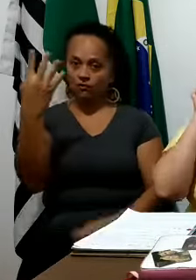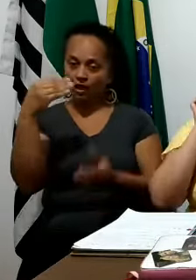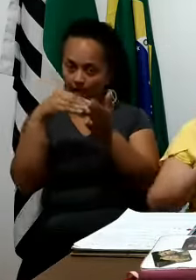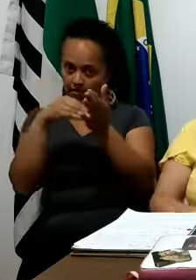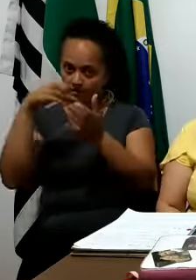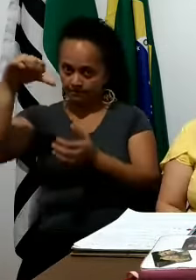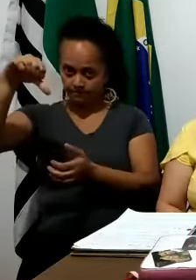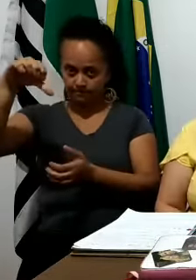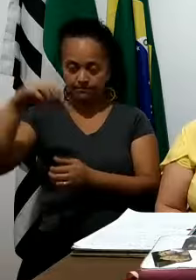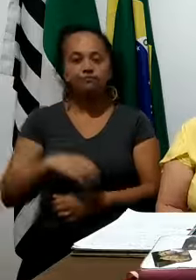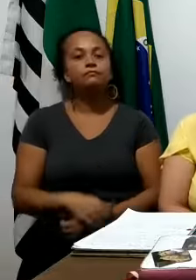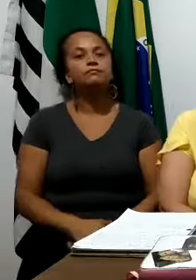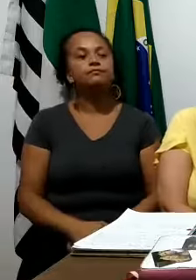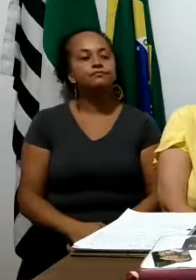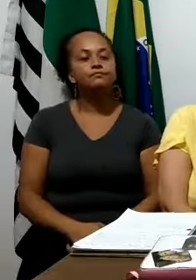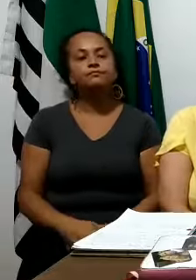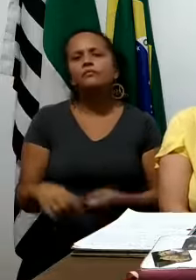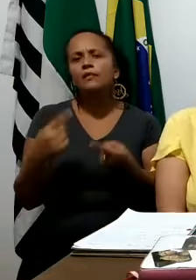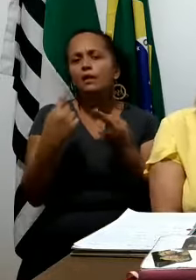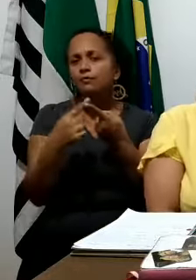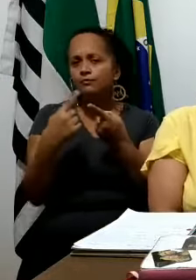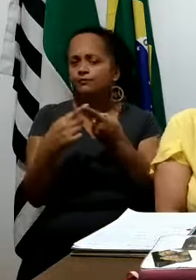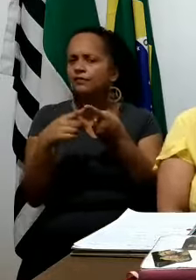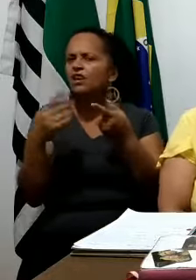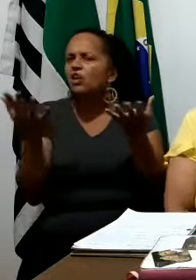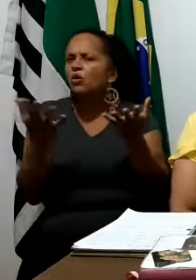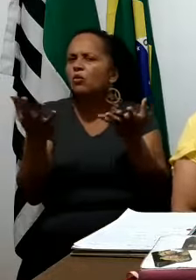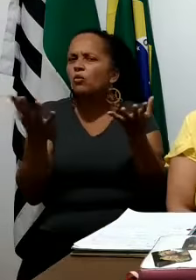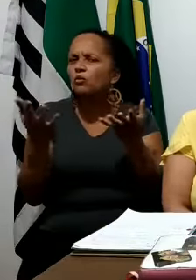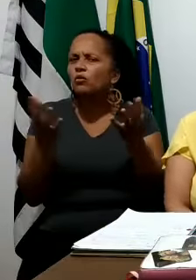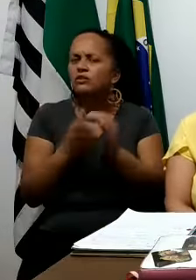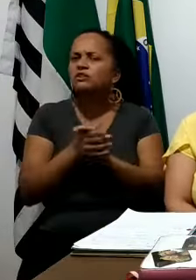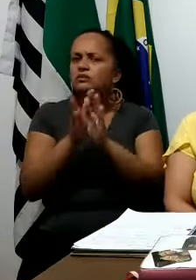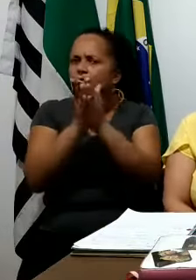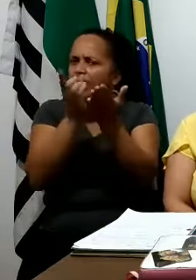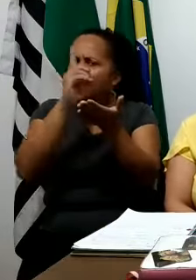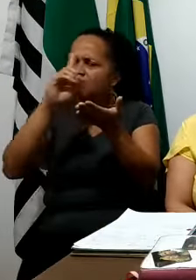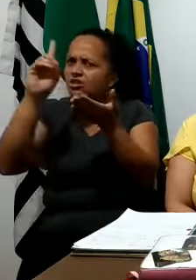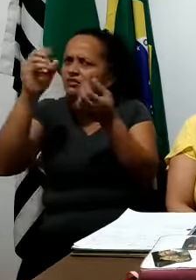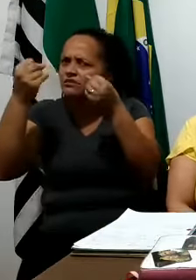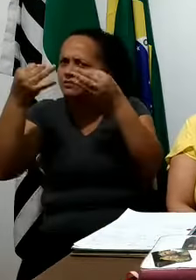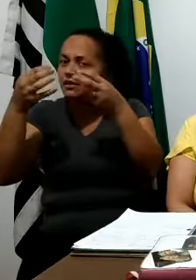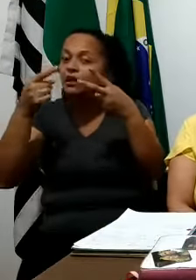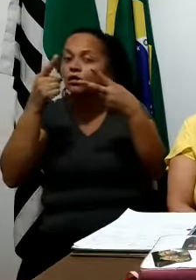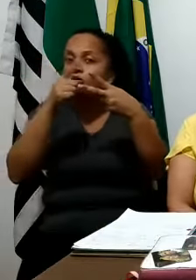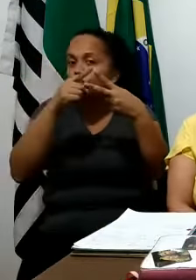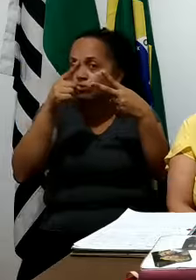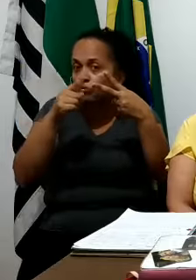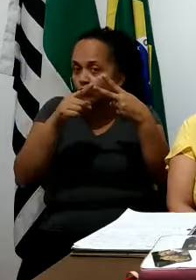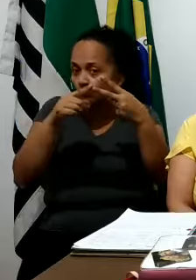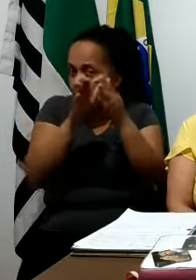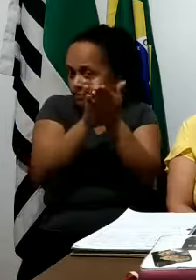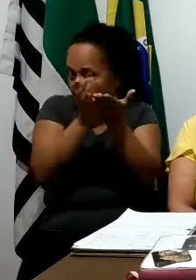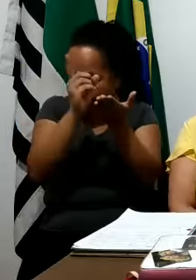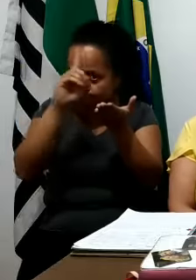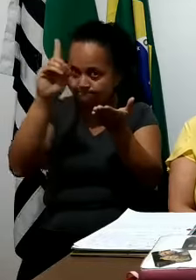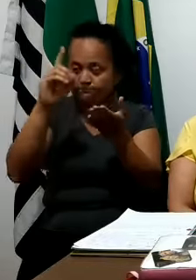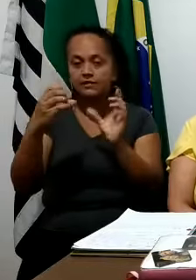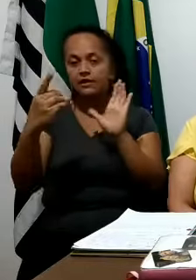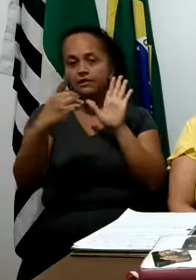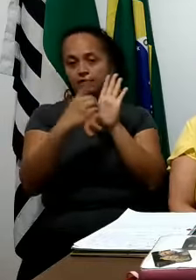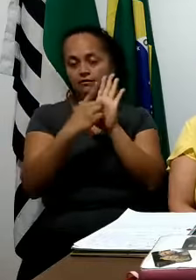9. Porque a ministração de hoje vai fazer paralelo com essas duas palavras. Vamos lá, Deuteronômio 6,